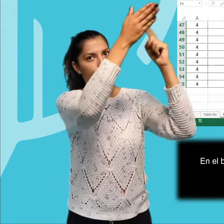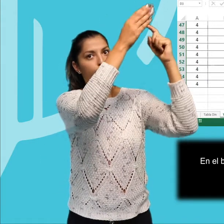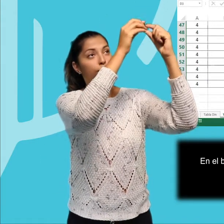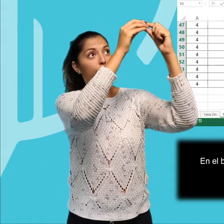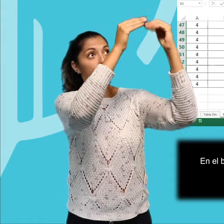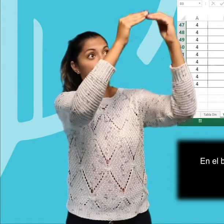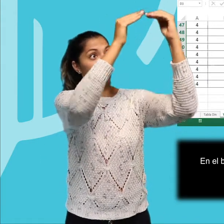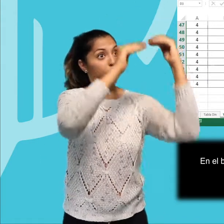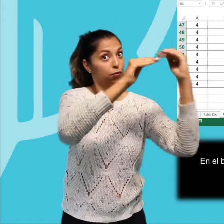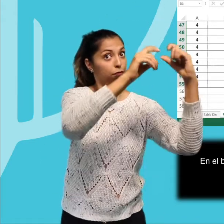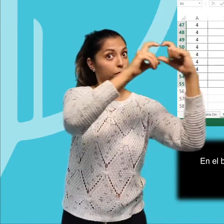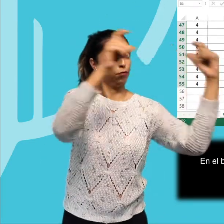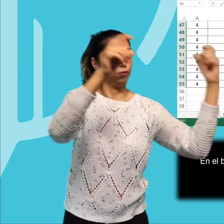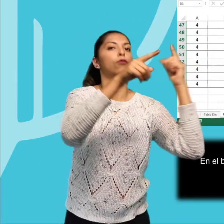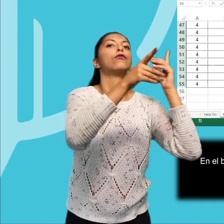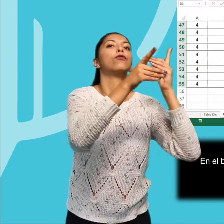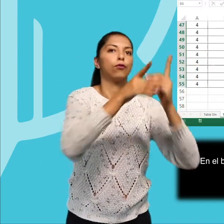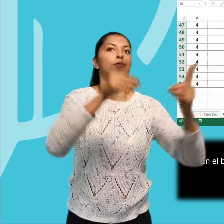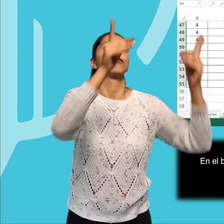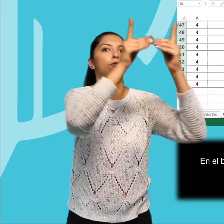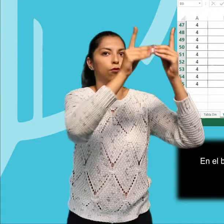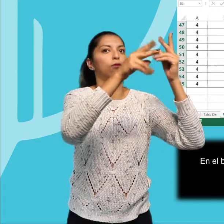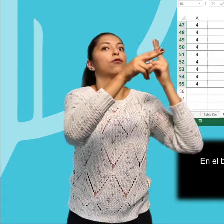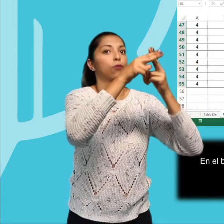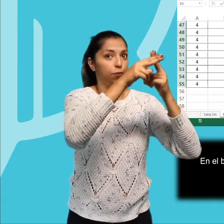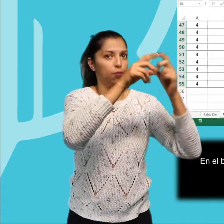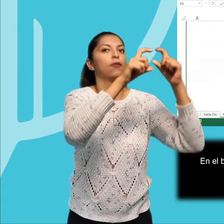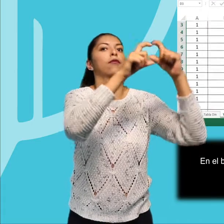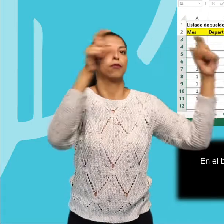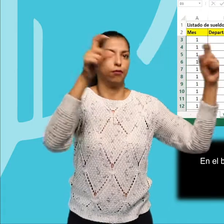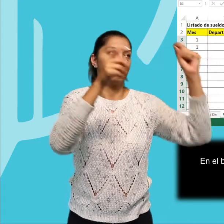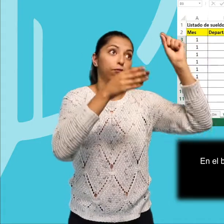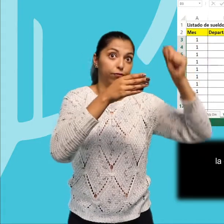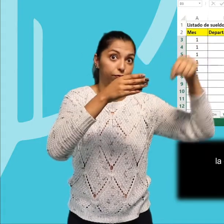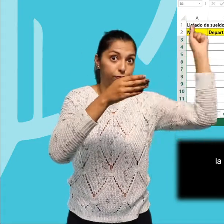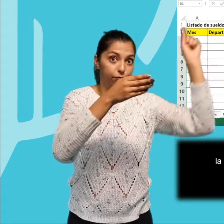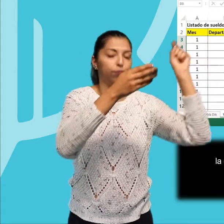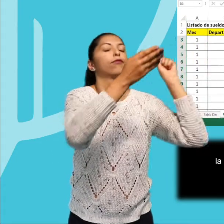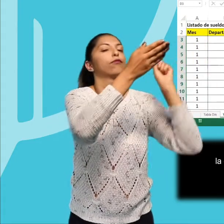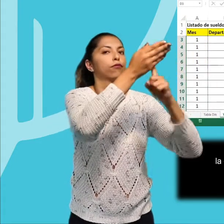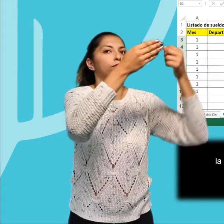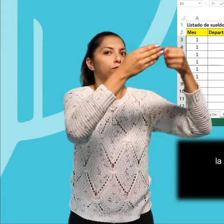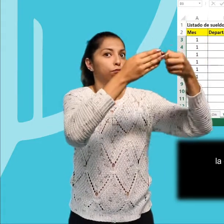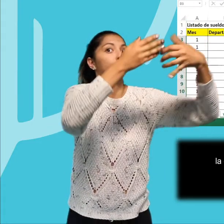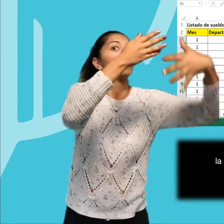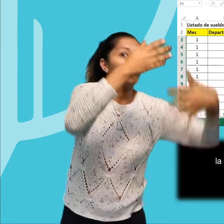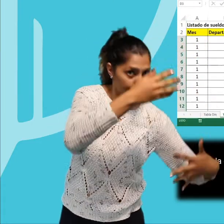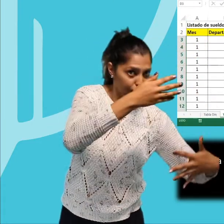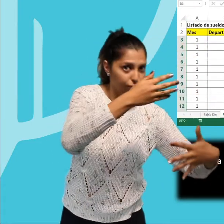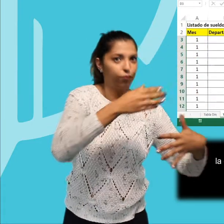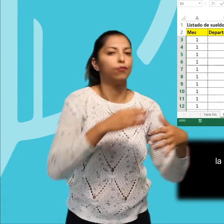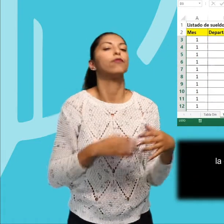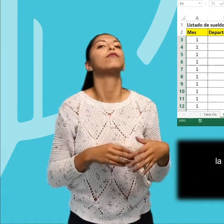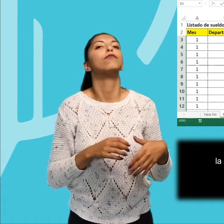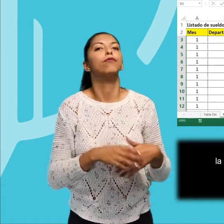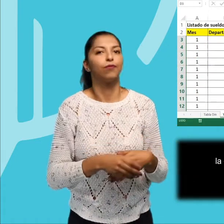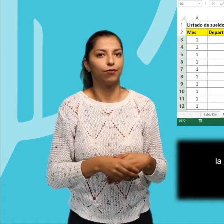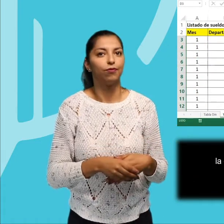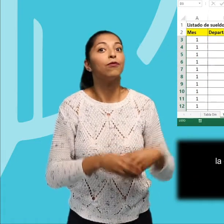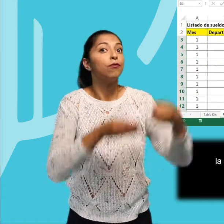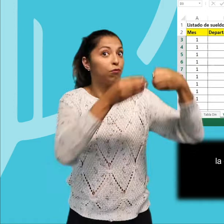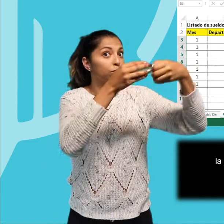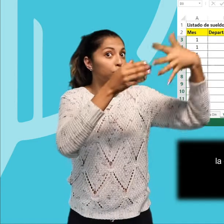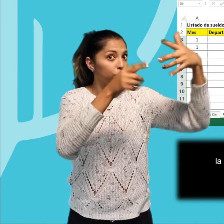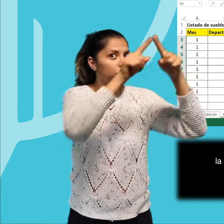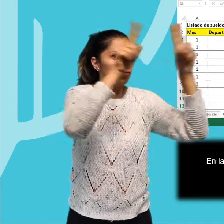bloque herramientas de datos encontramos la opción de validación de datos. Con lo cual nos despliega un cuadro de diálogo que tiene